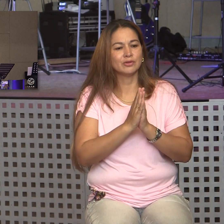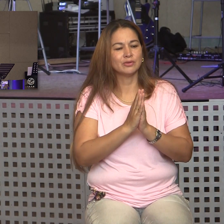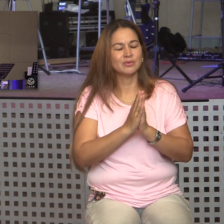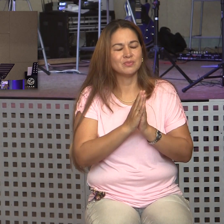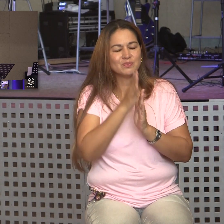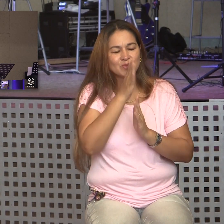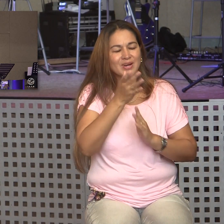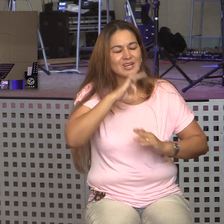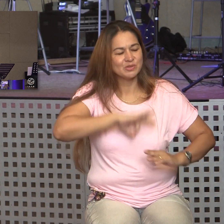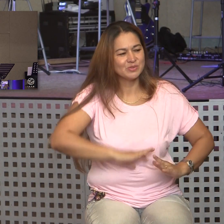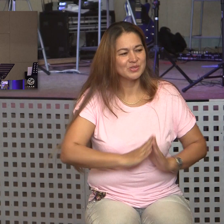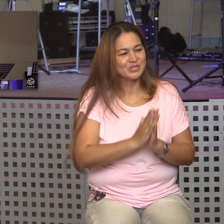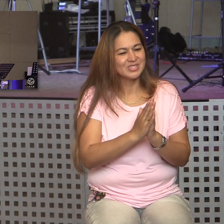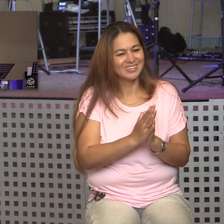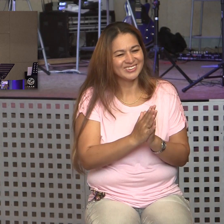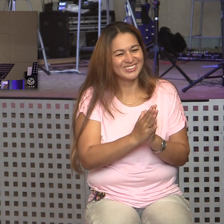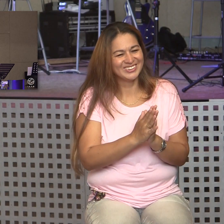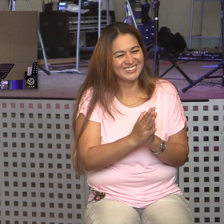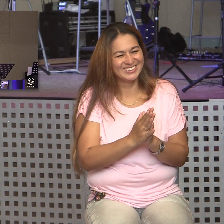hablar, sabe mover.